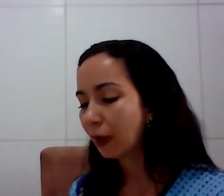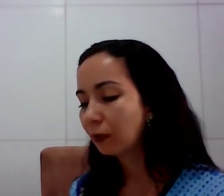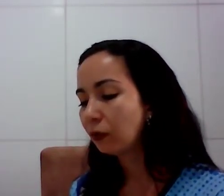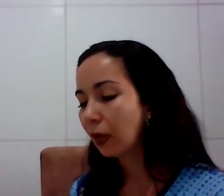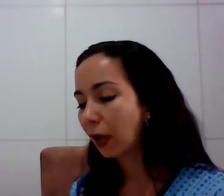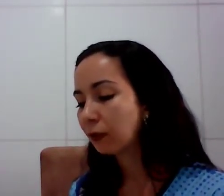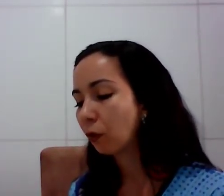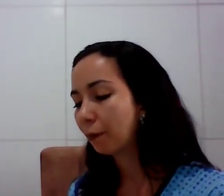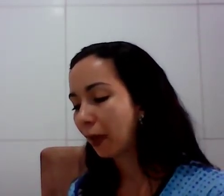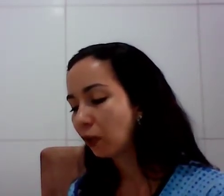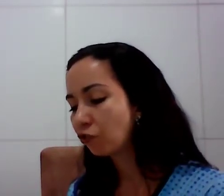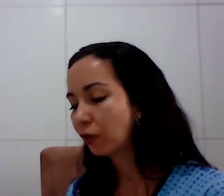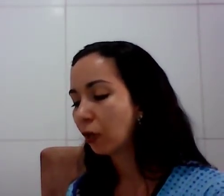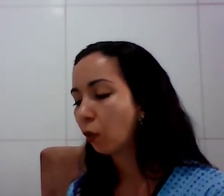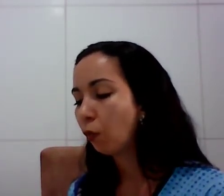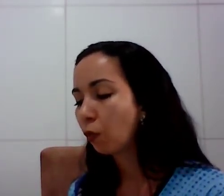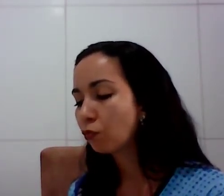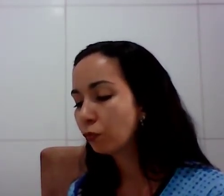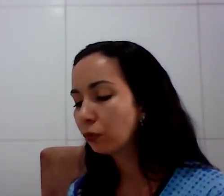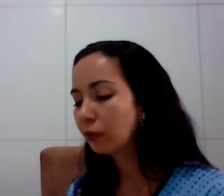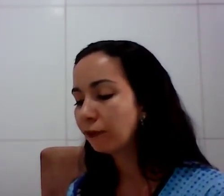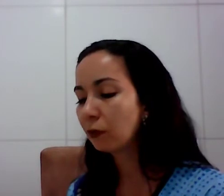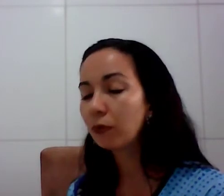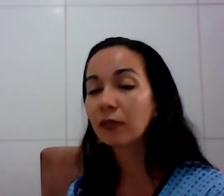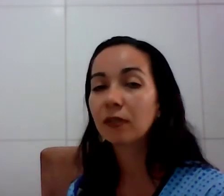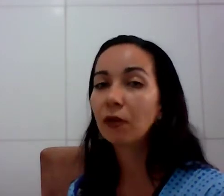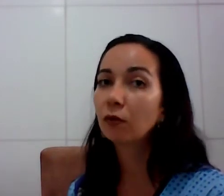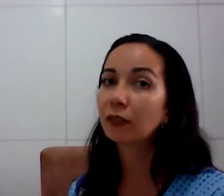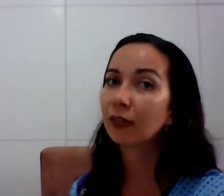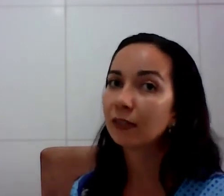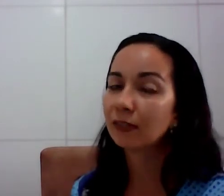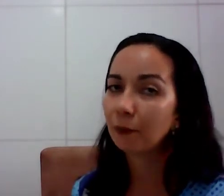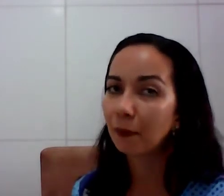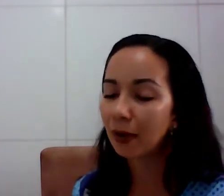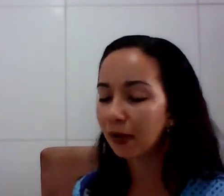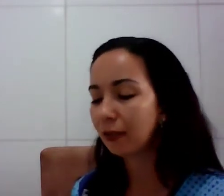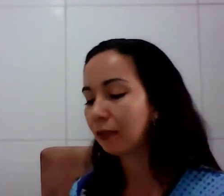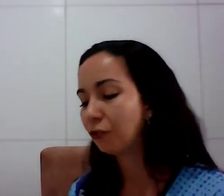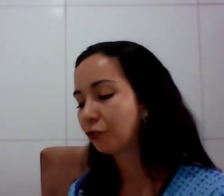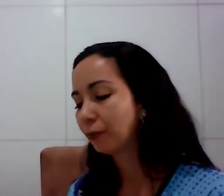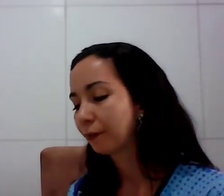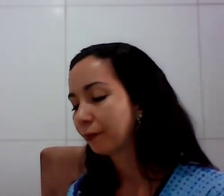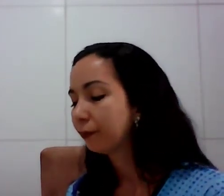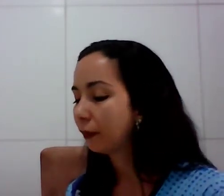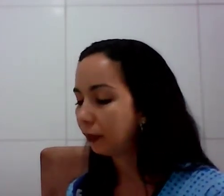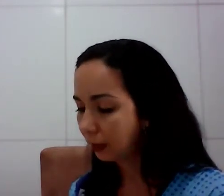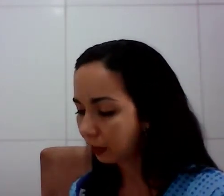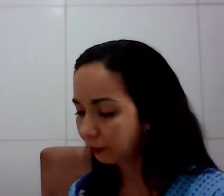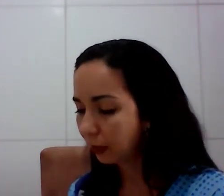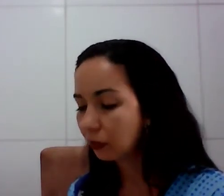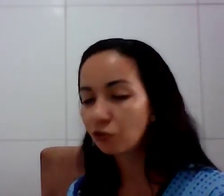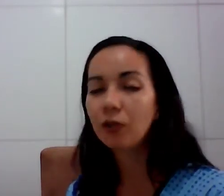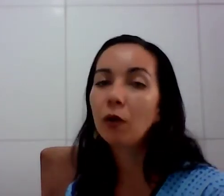É chamado de arte rupestre o conjunto de figuras encontradas em paredes de cavernas e